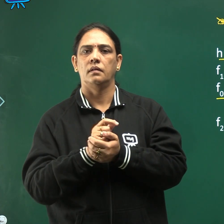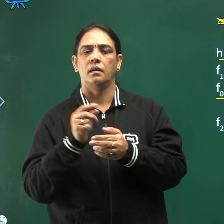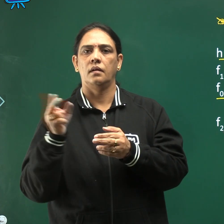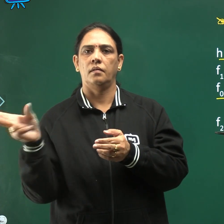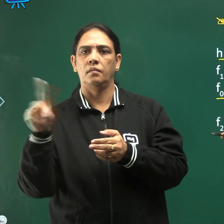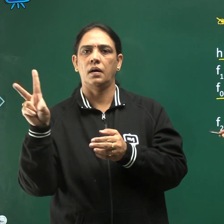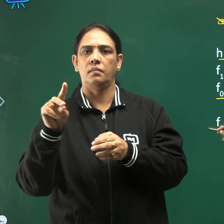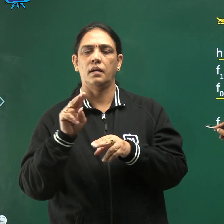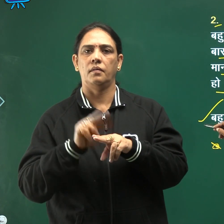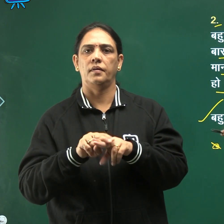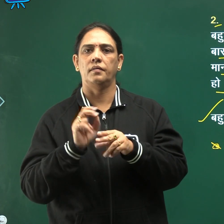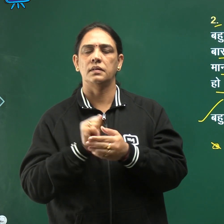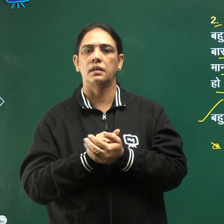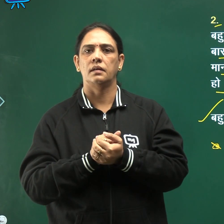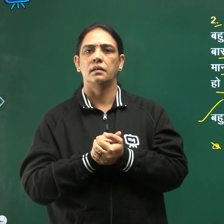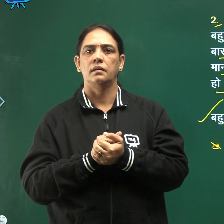बारंबारता,